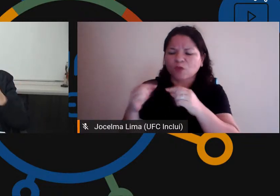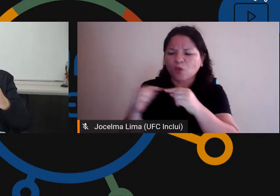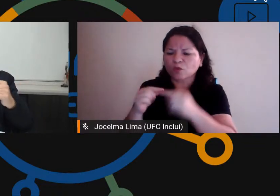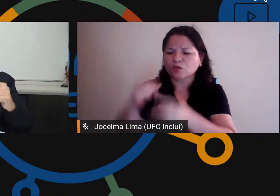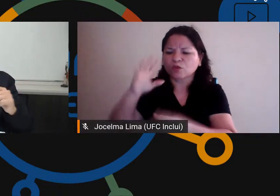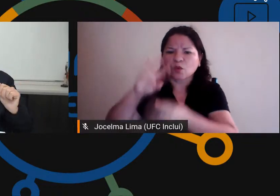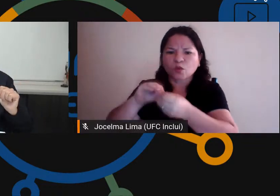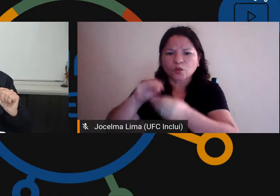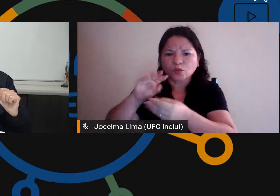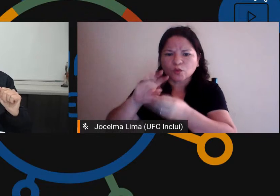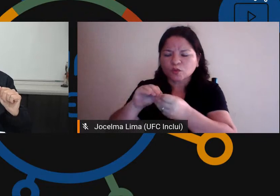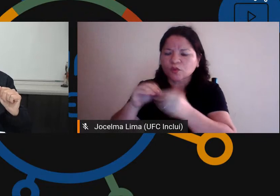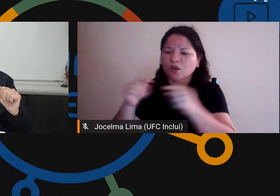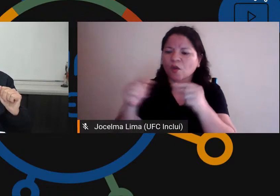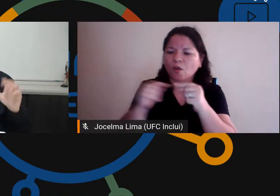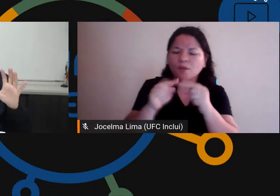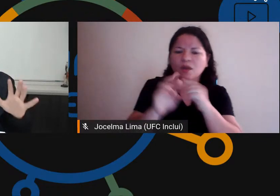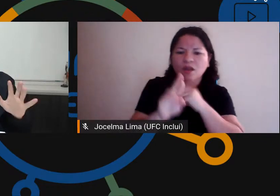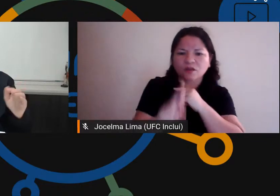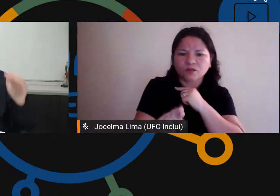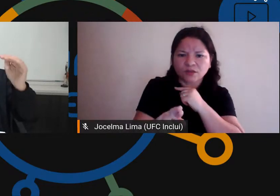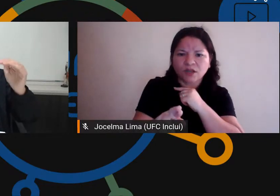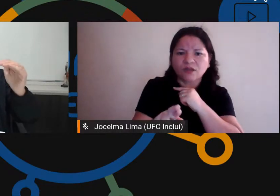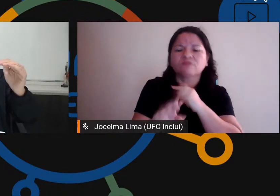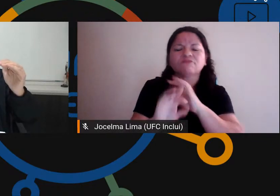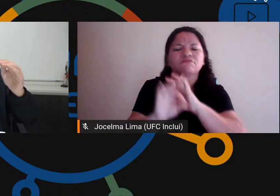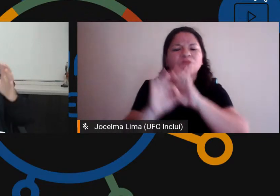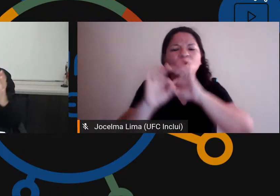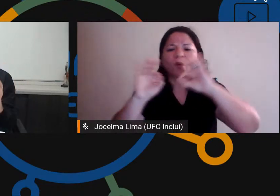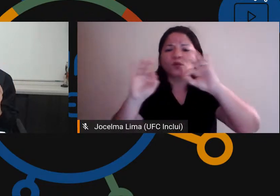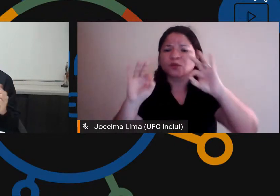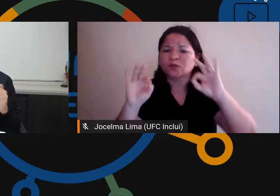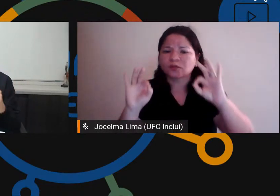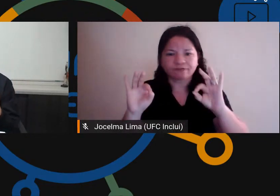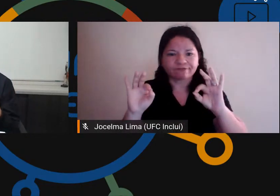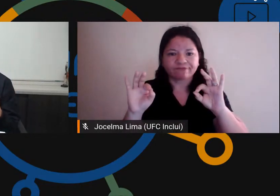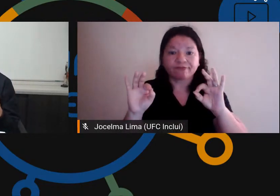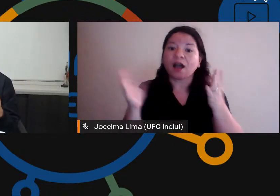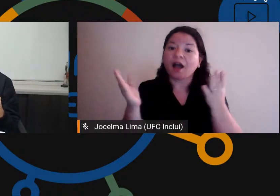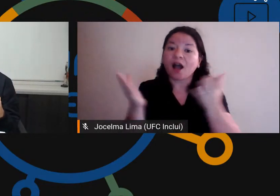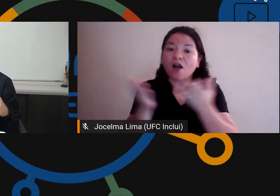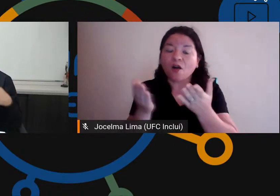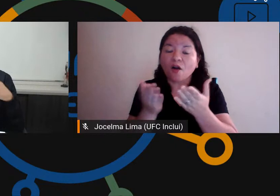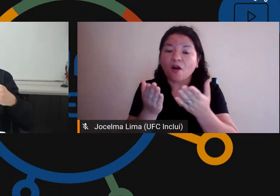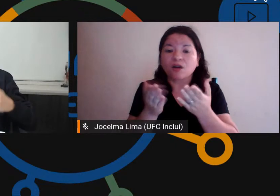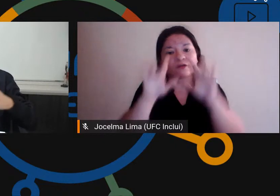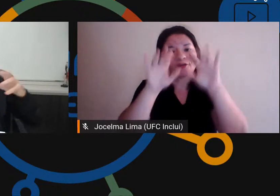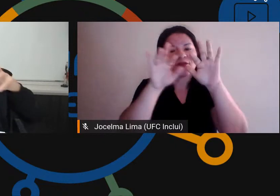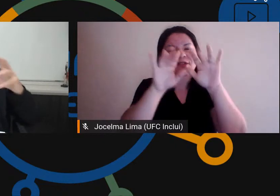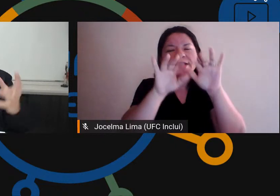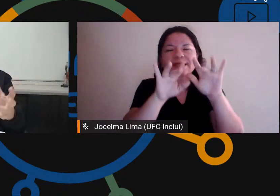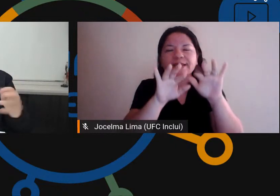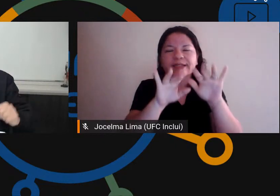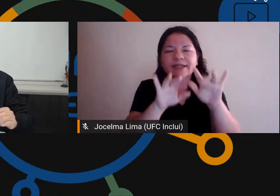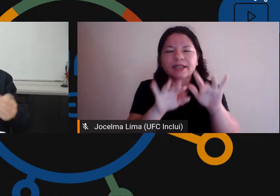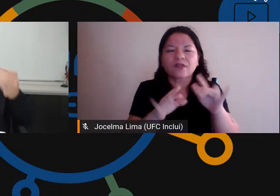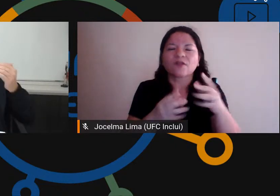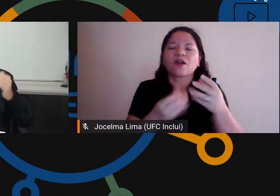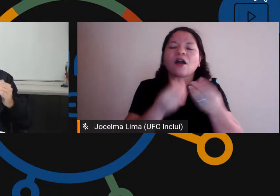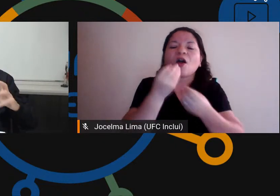as conclusões são coerentes com os resultados? Ótimo. Agora escreva como você escreve